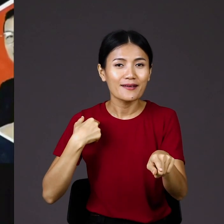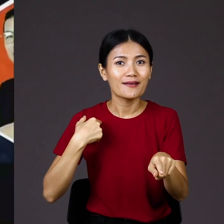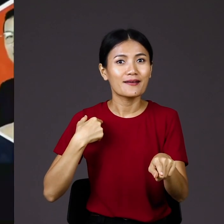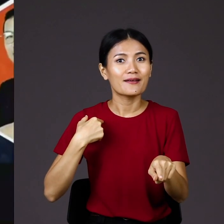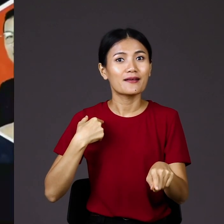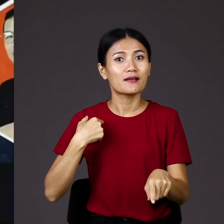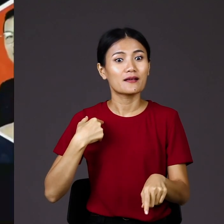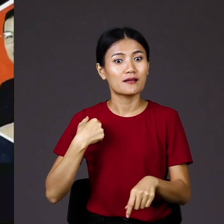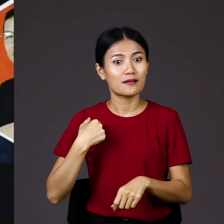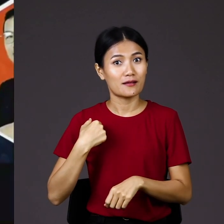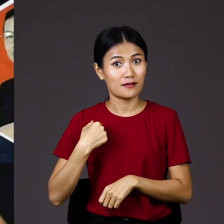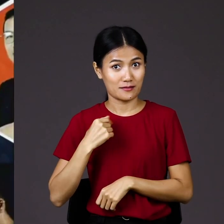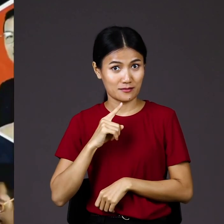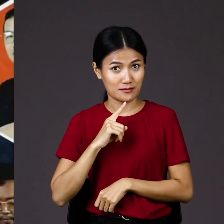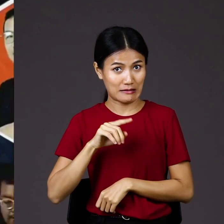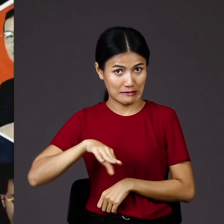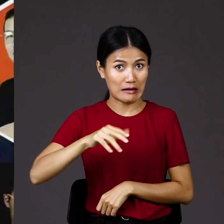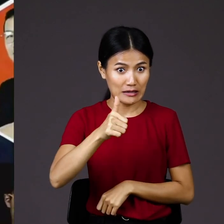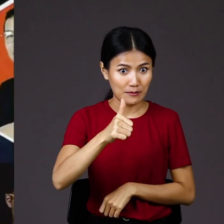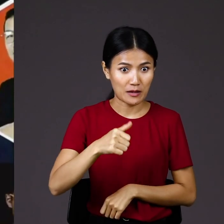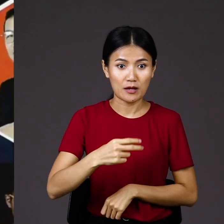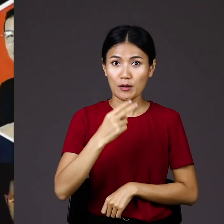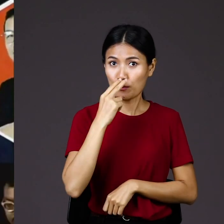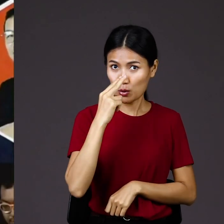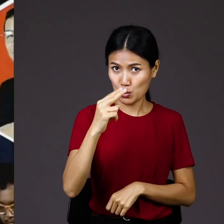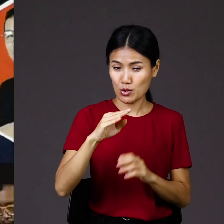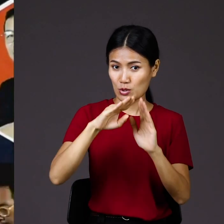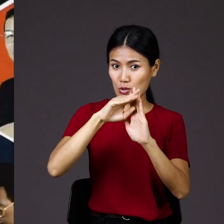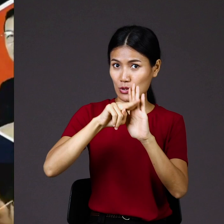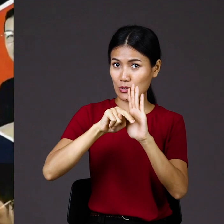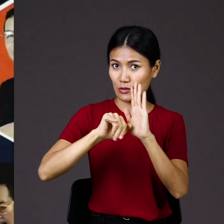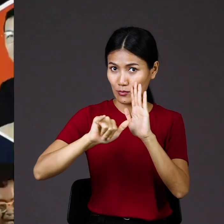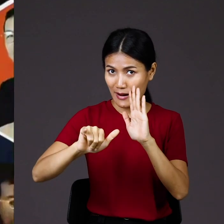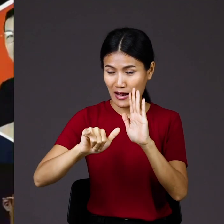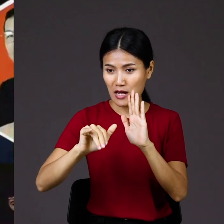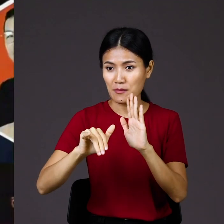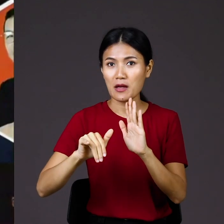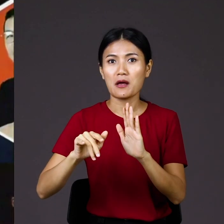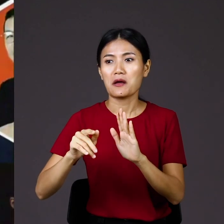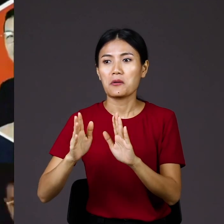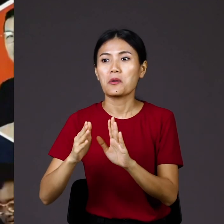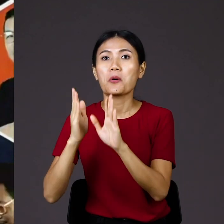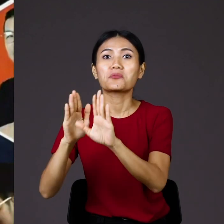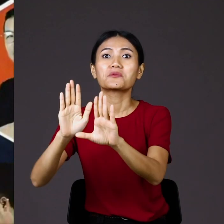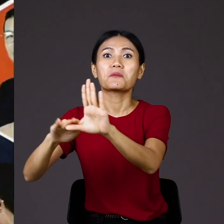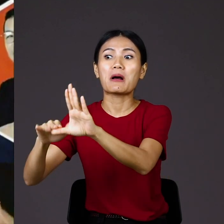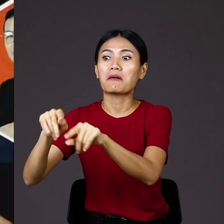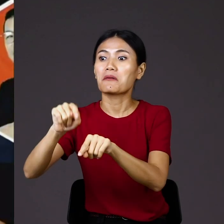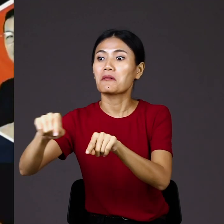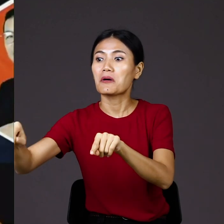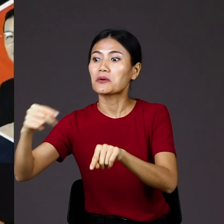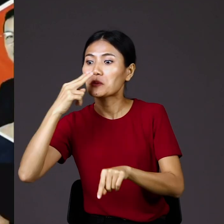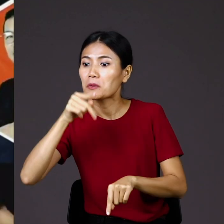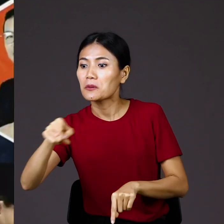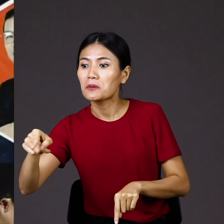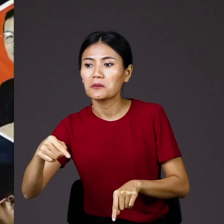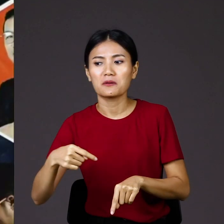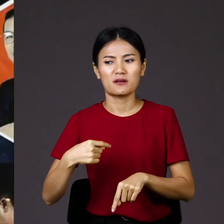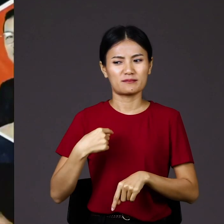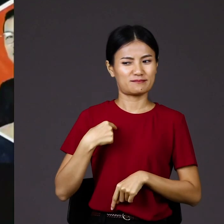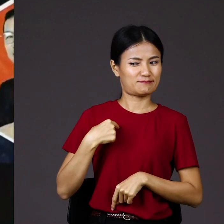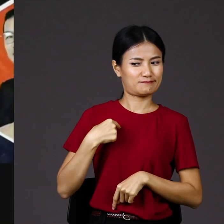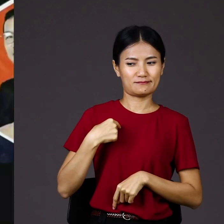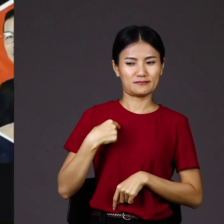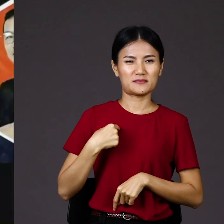นผมดูนโยบายของทั้ง3ท่านไม่ได้ว่ากันมีของเราคณะก้าวหน้านนทบุรีเท่านั้น